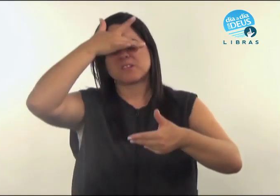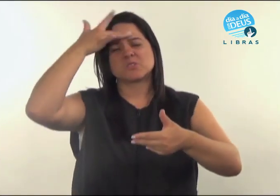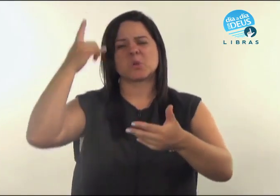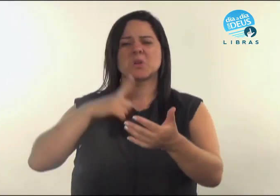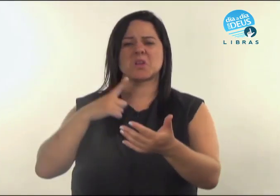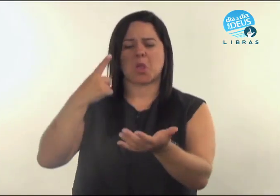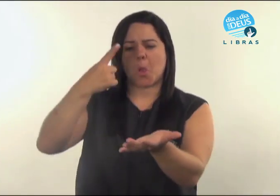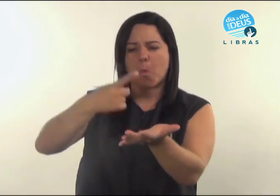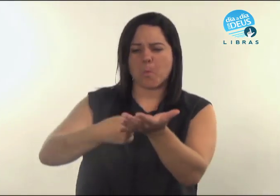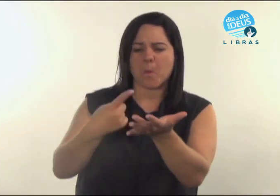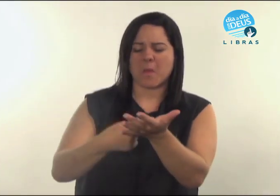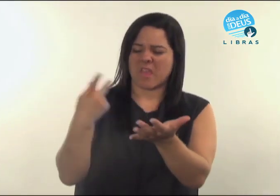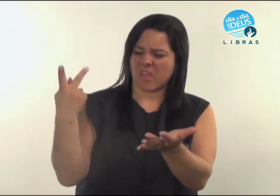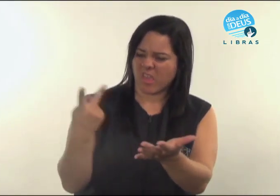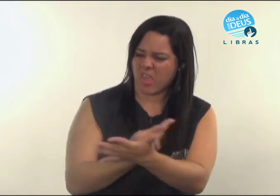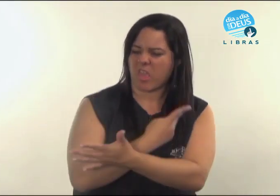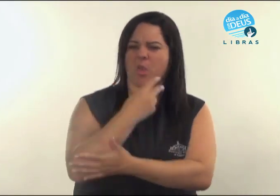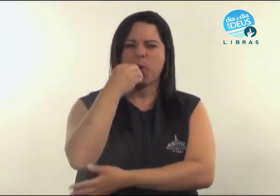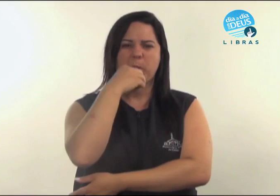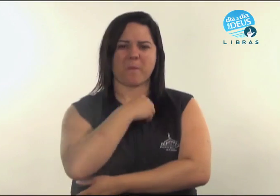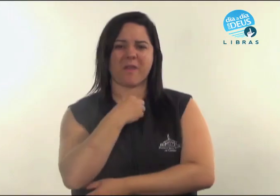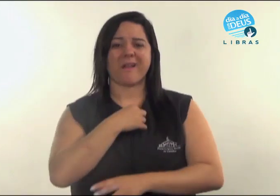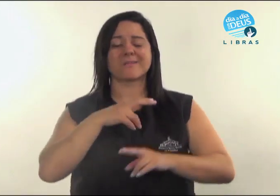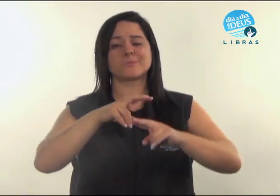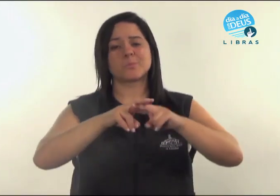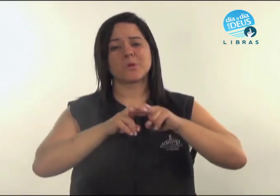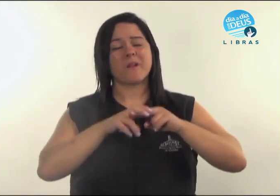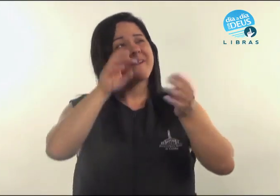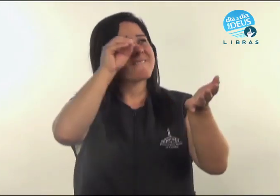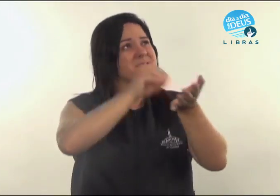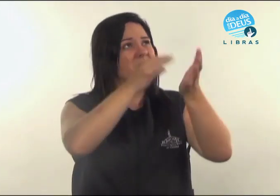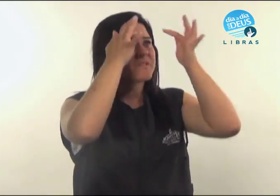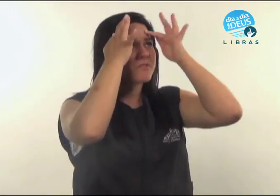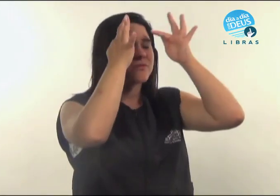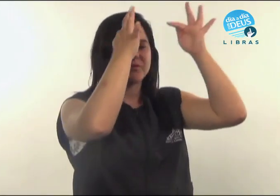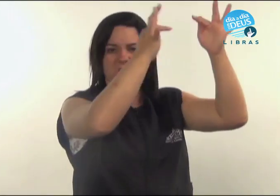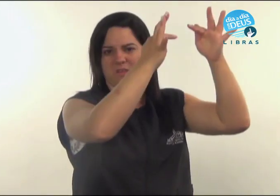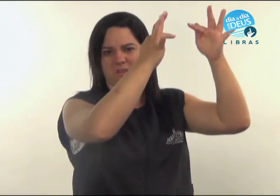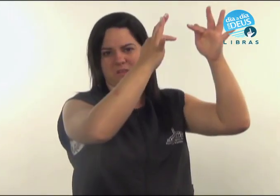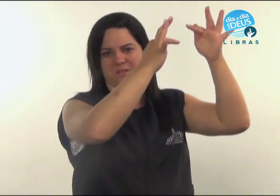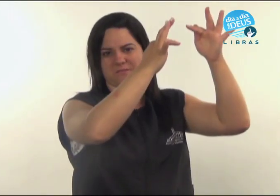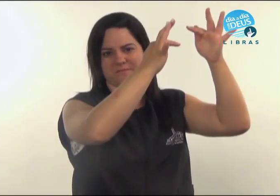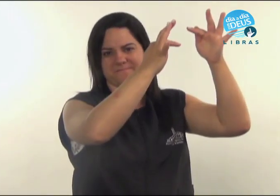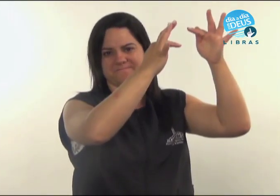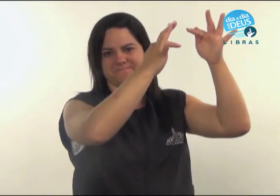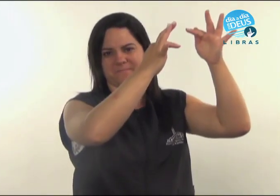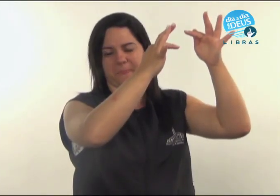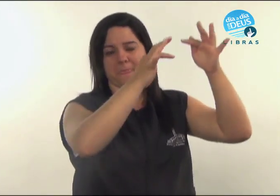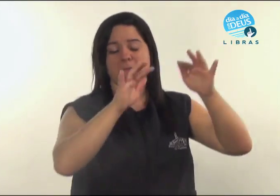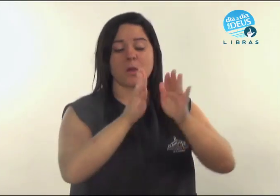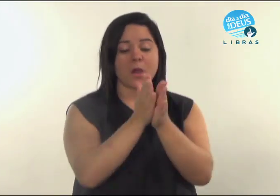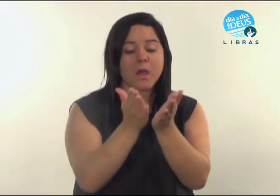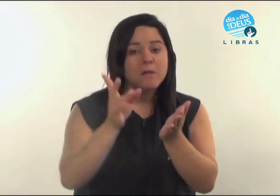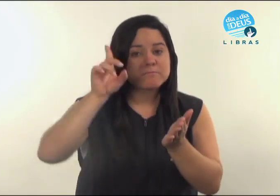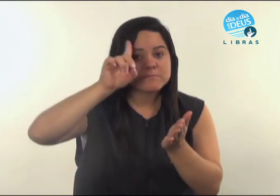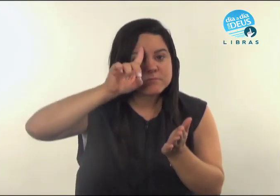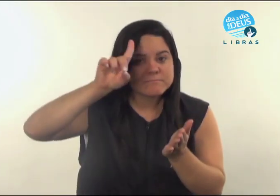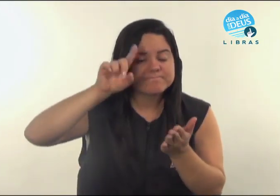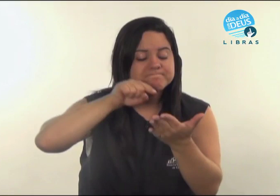Tem muita gente pactuando com o erro e com o pecado por causa da lealdade. Agora o que a Bíblia